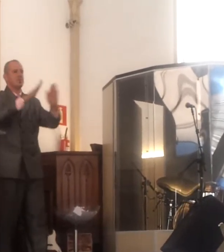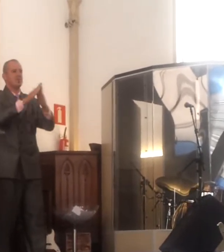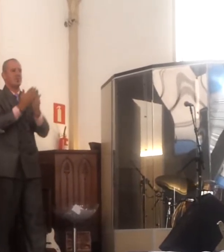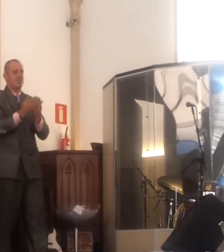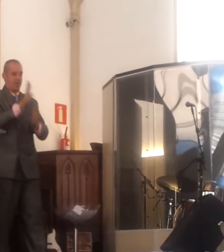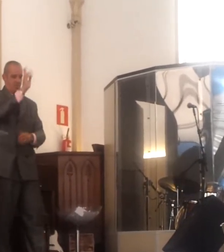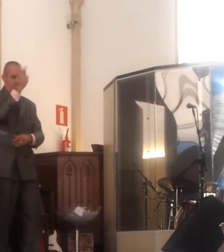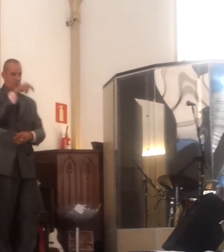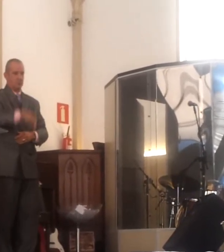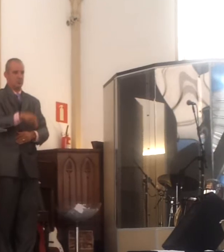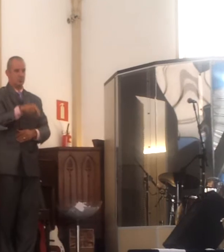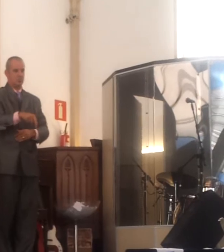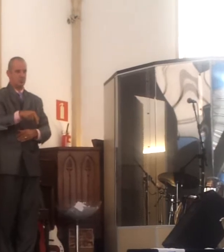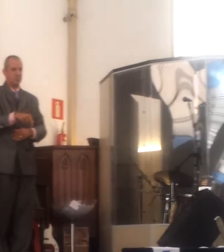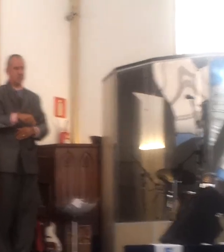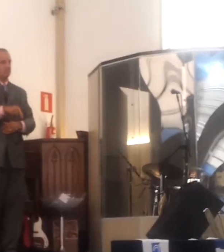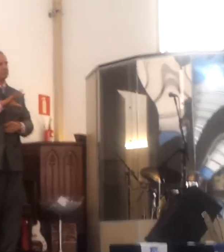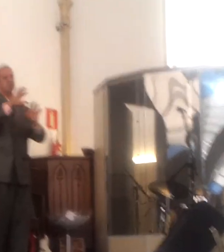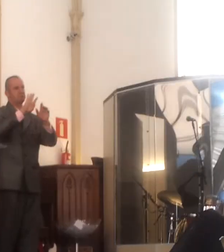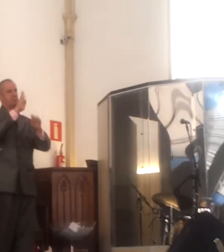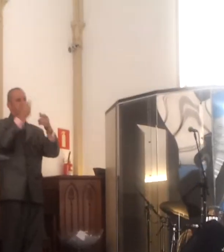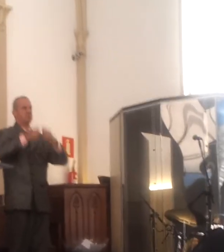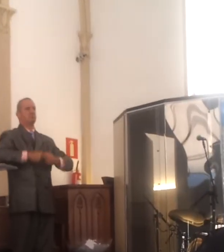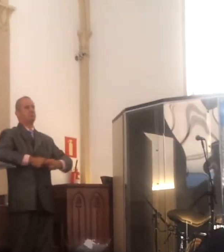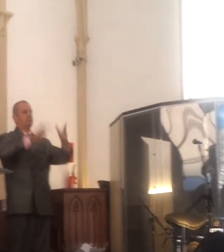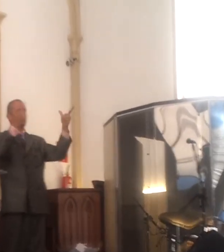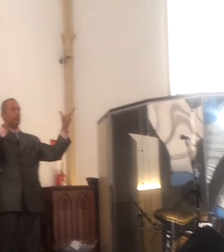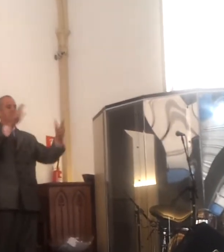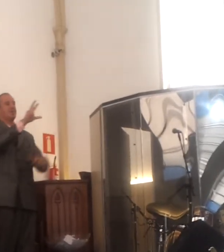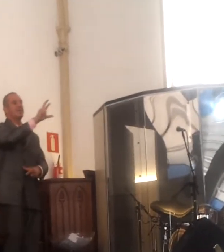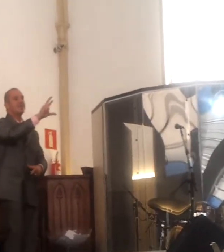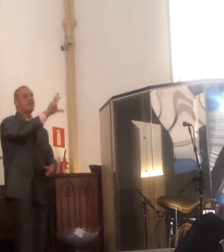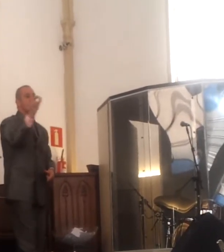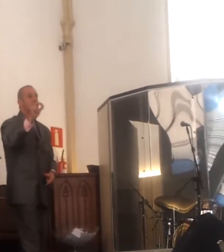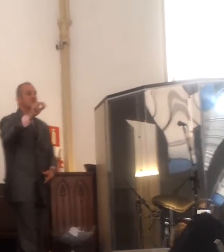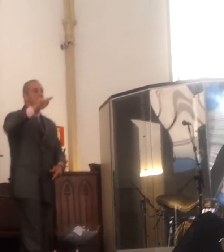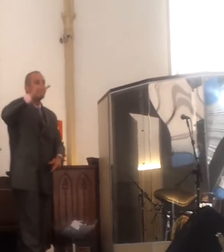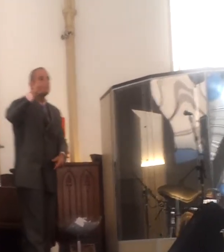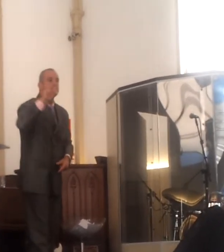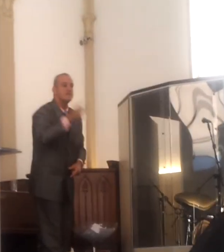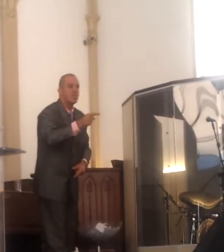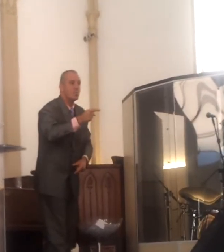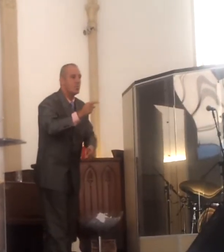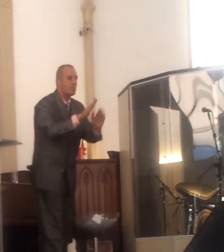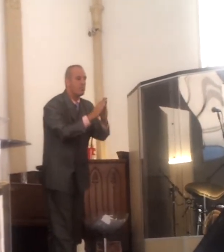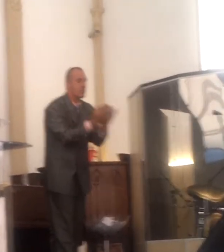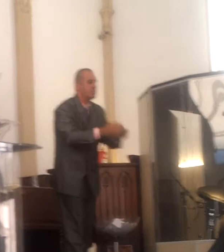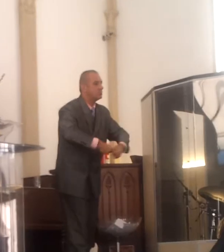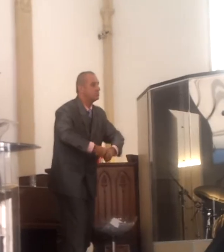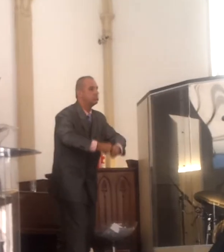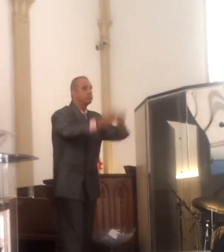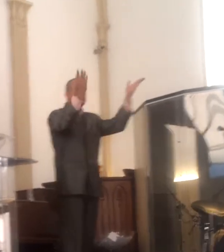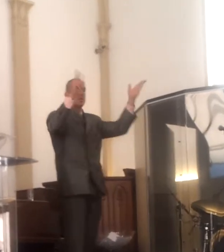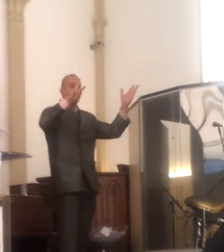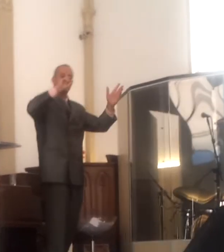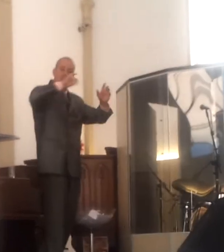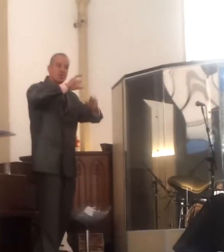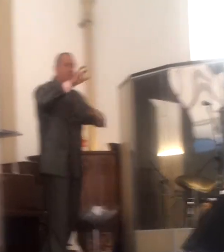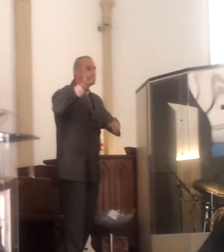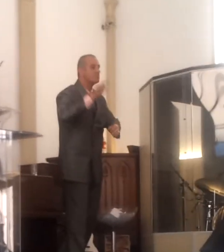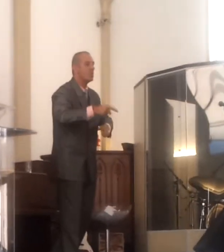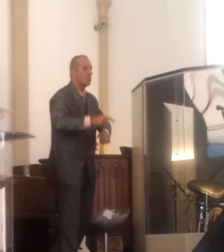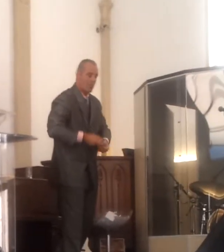Belo Horizonte, a grande Belo Horizonte, 500 mil exemplares da palavra de Deus.